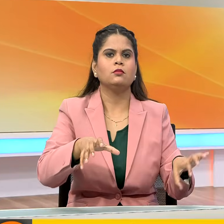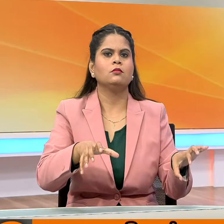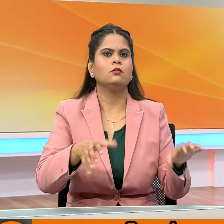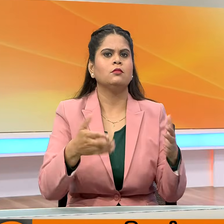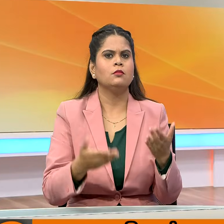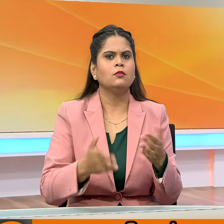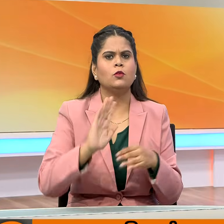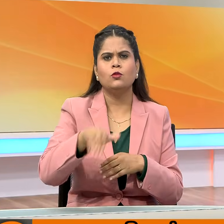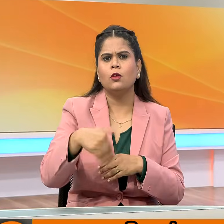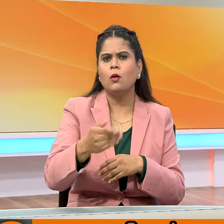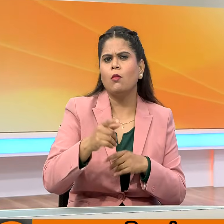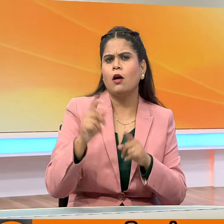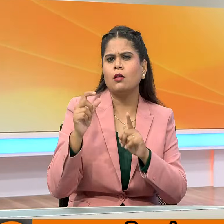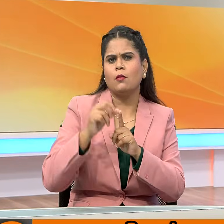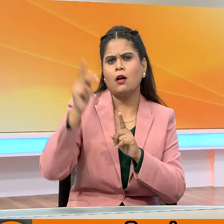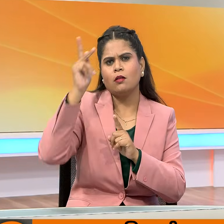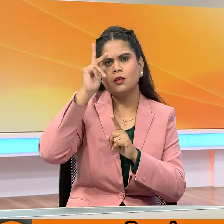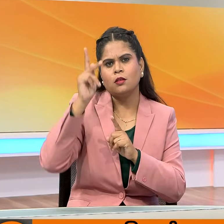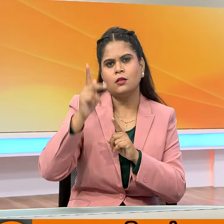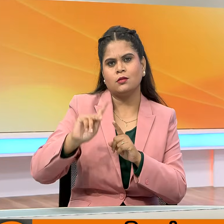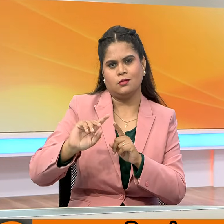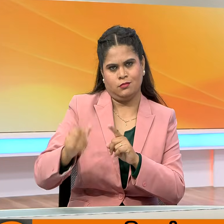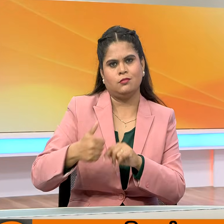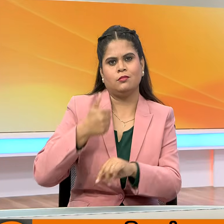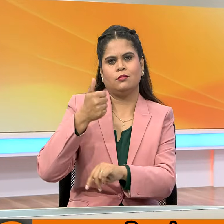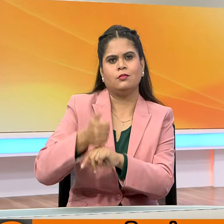और पाकिस्तान का जन्म हुआ।